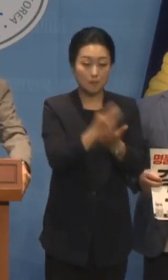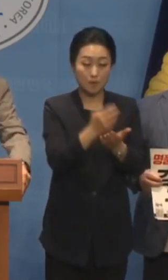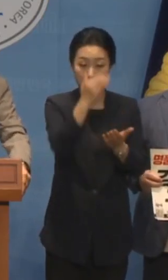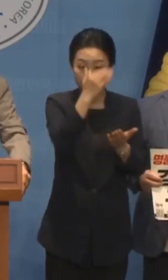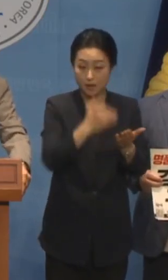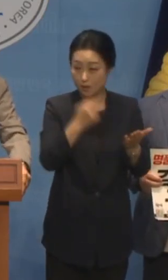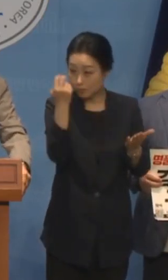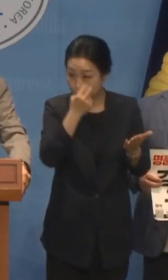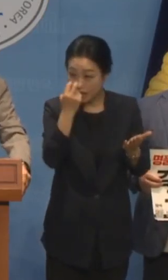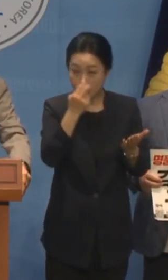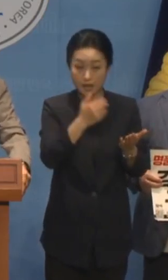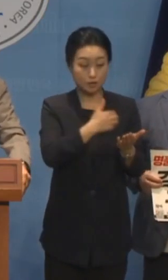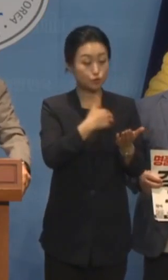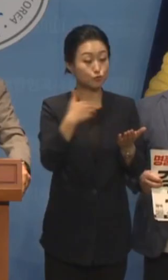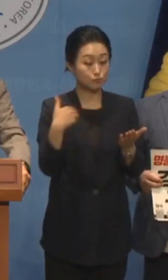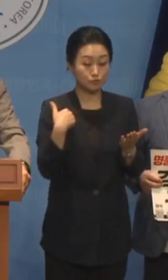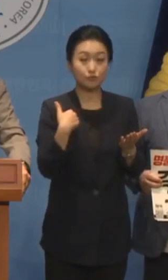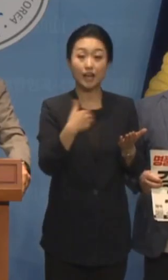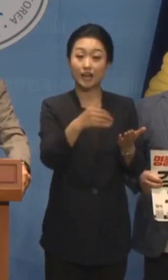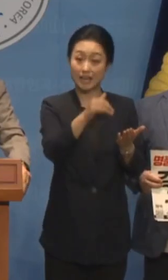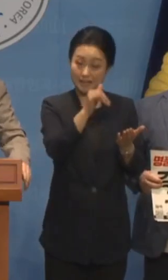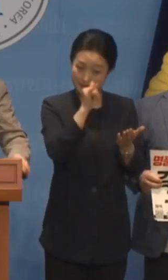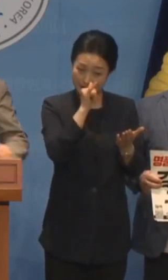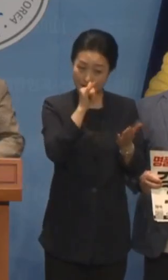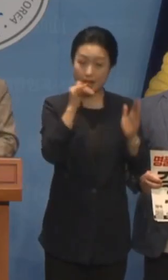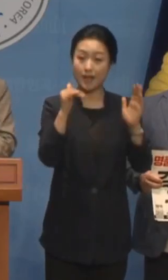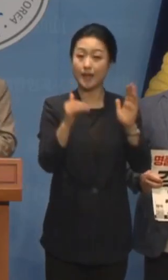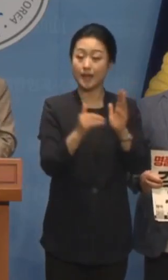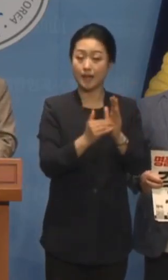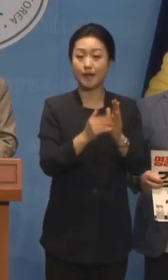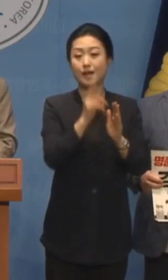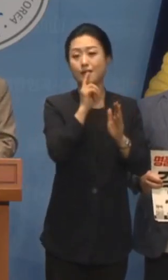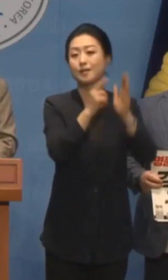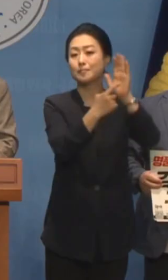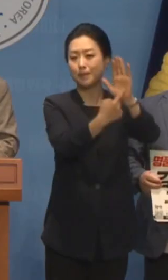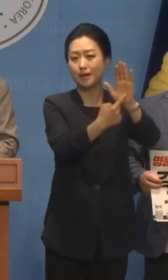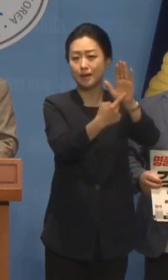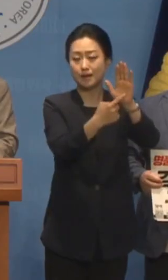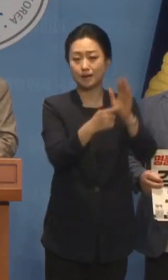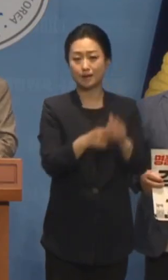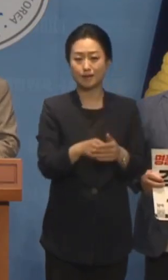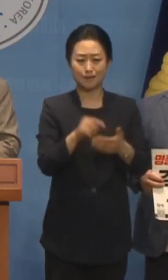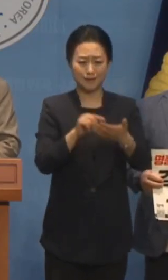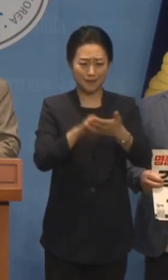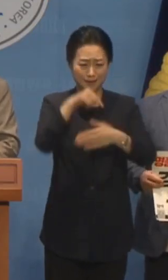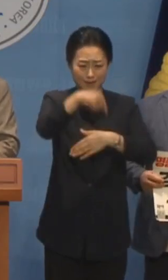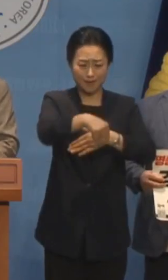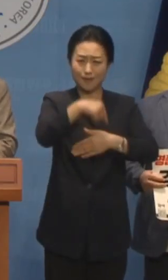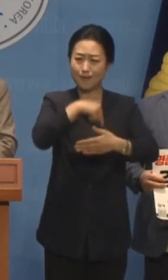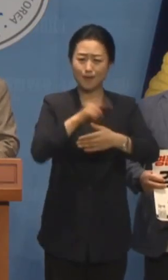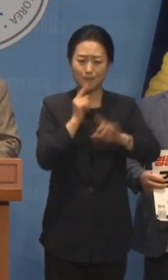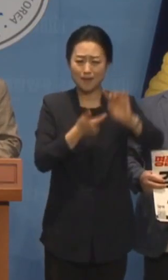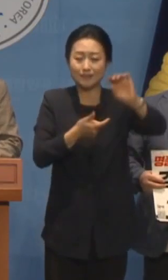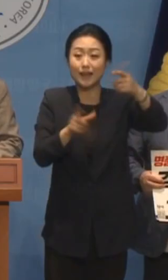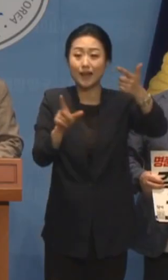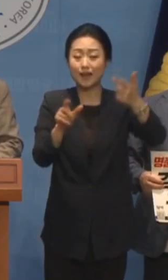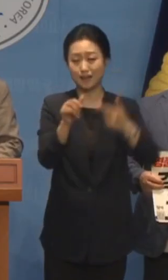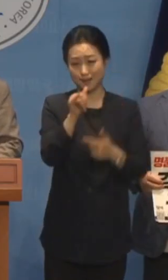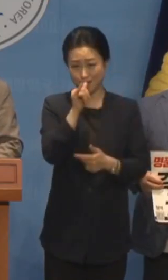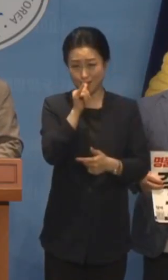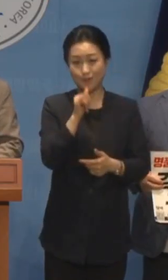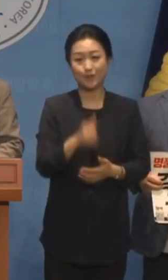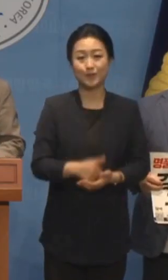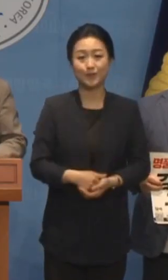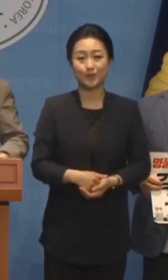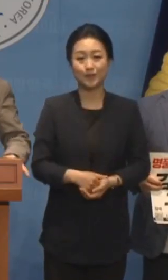검토를 충분히 한 것으로 알고 있다라고 언급을 하는 앞뒤가 안 맞는 발언도 연속으로